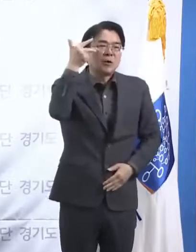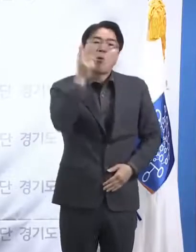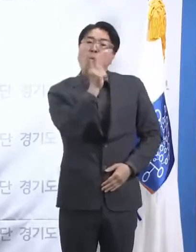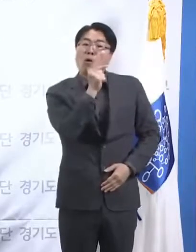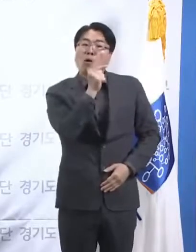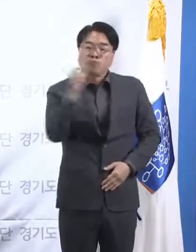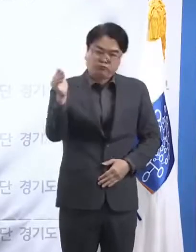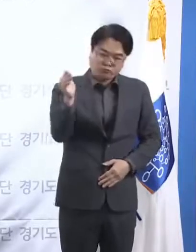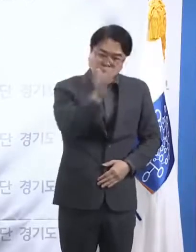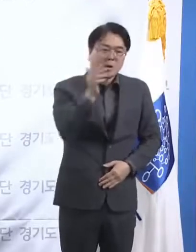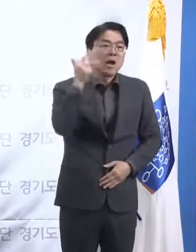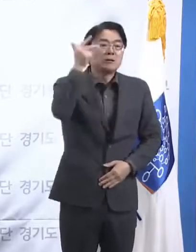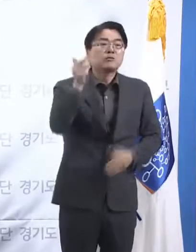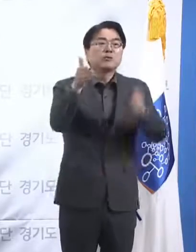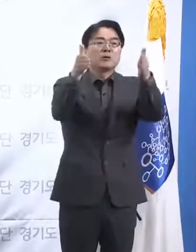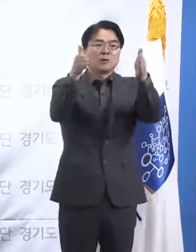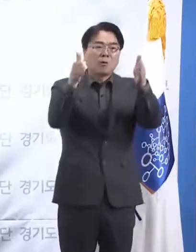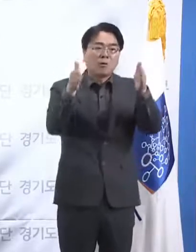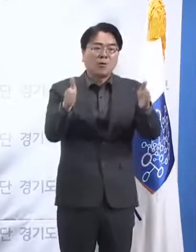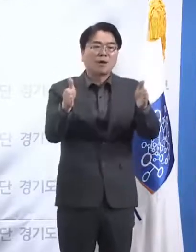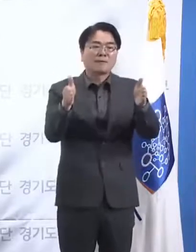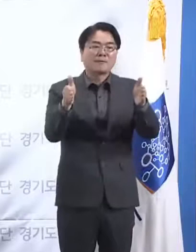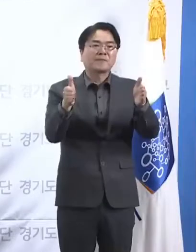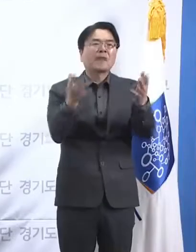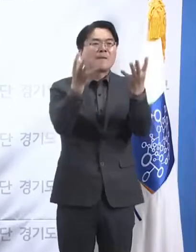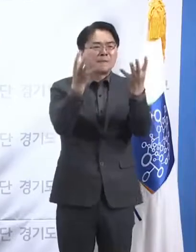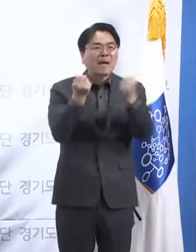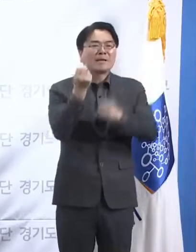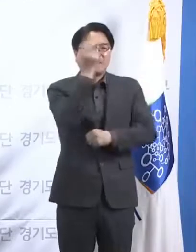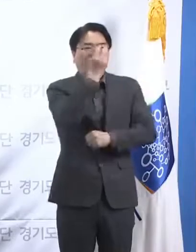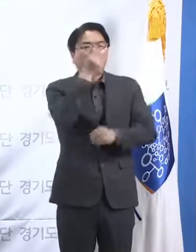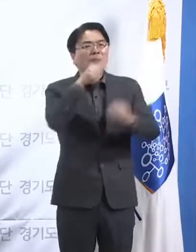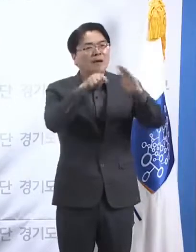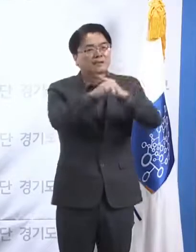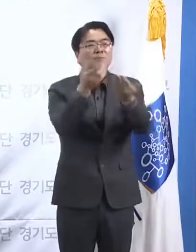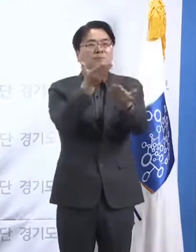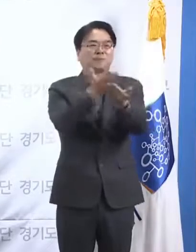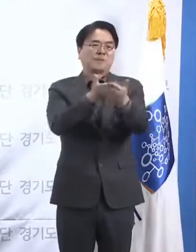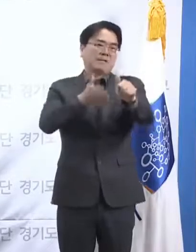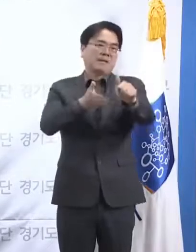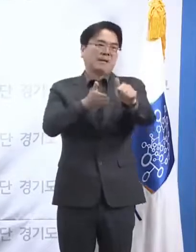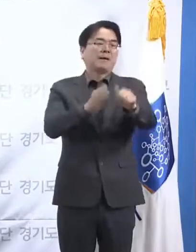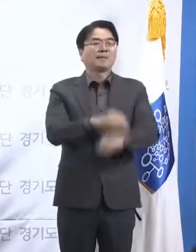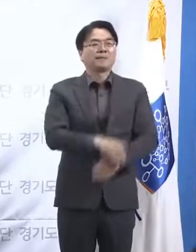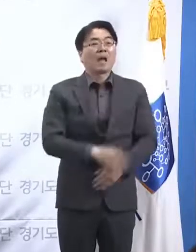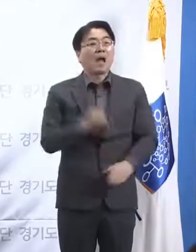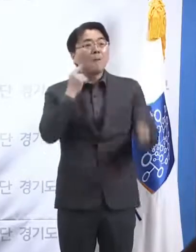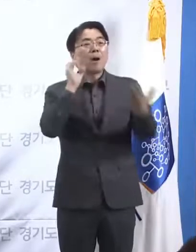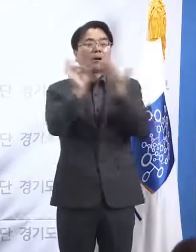다음 주부터 월요일부터 일주일 동안에 많이 검사하시기 바랍니다. 본인이